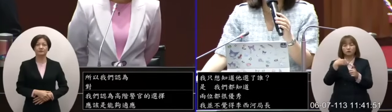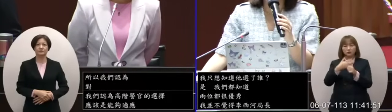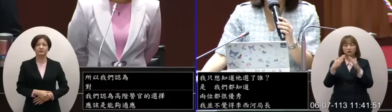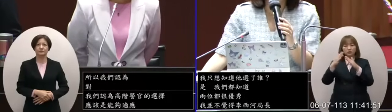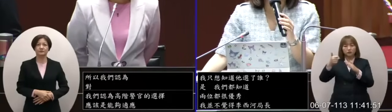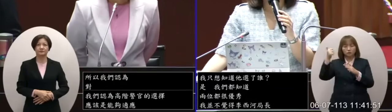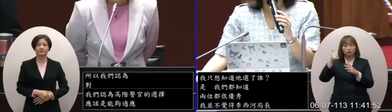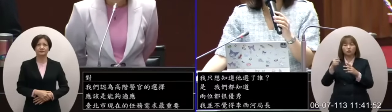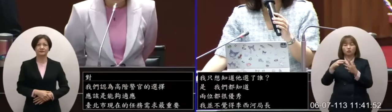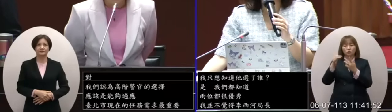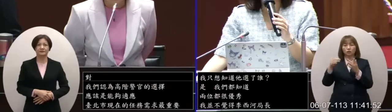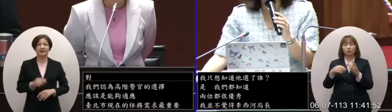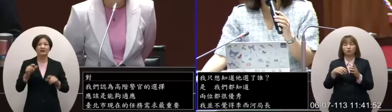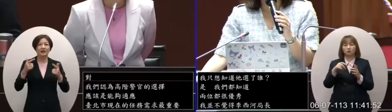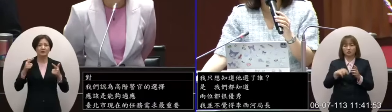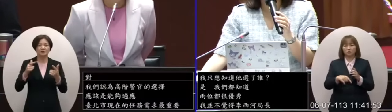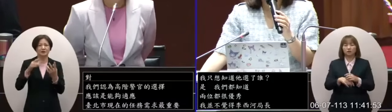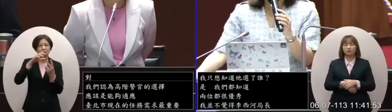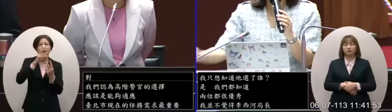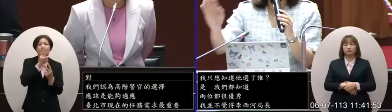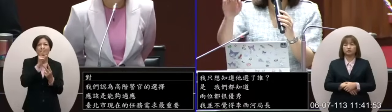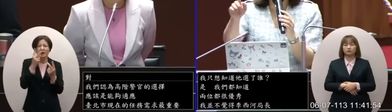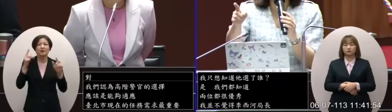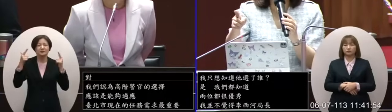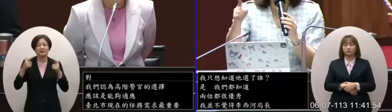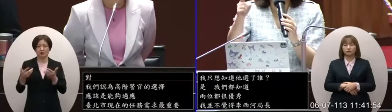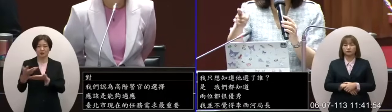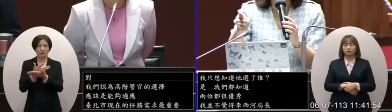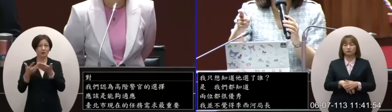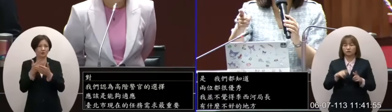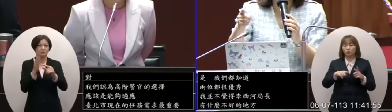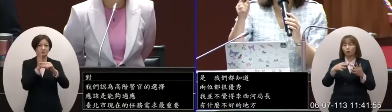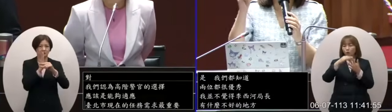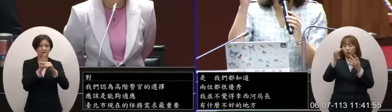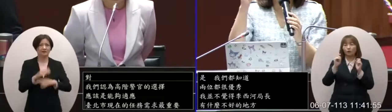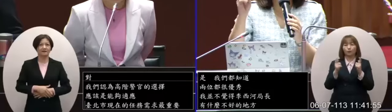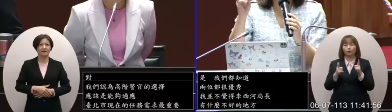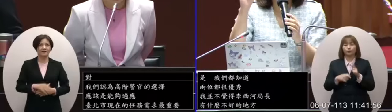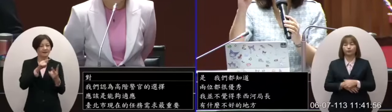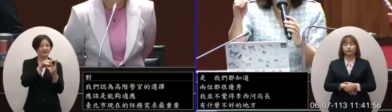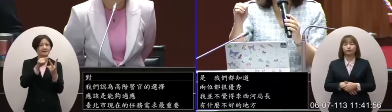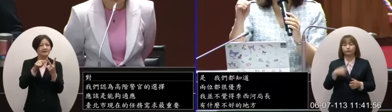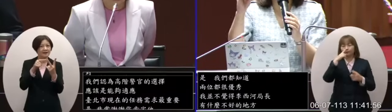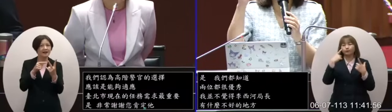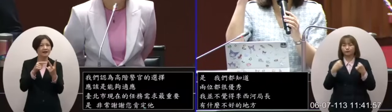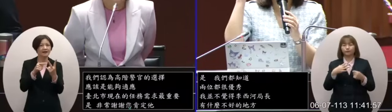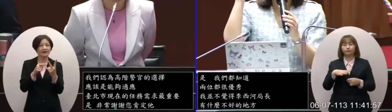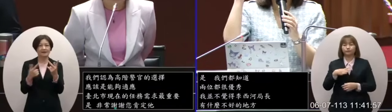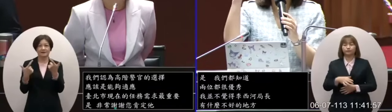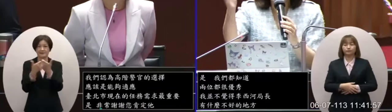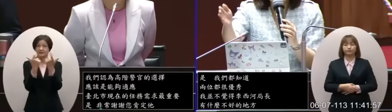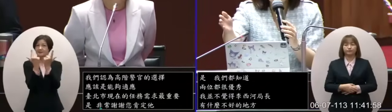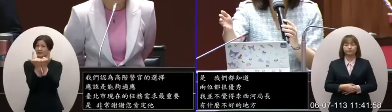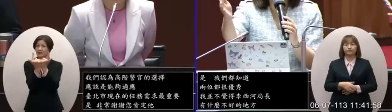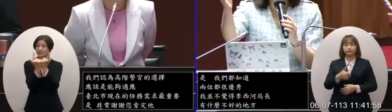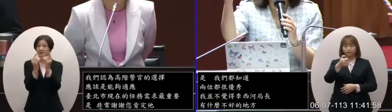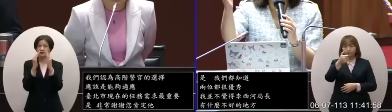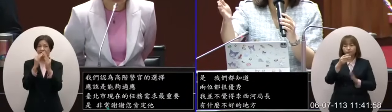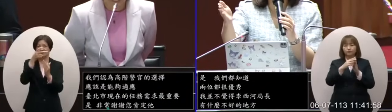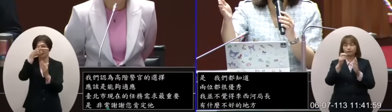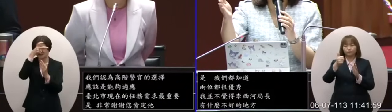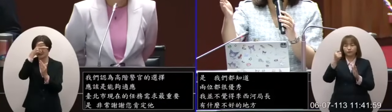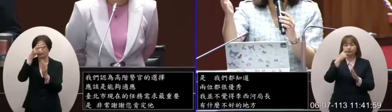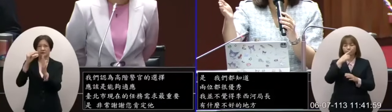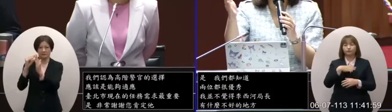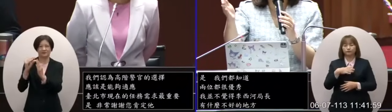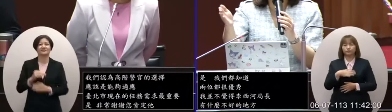市长来选， 它不是一个选项，而是在沟通过程当中，哪一位警局的人选是最适合台北市的警政跟